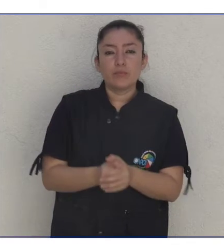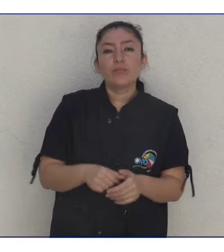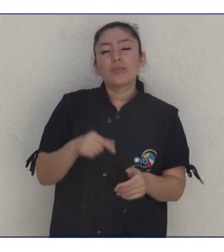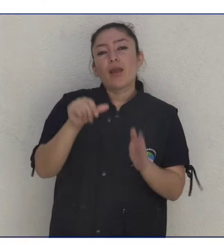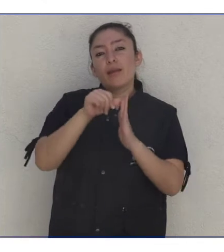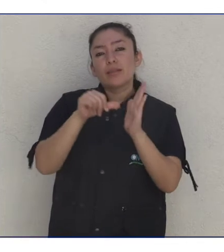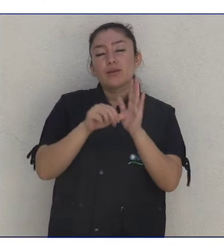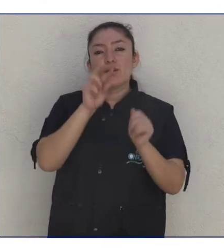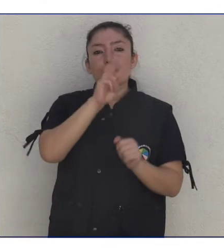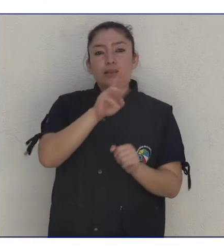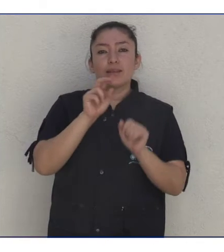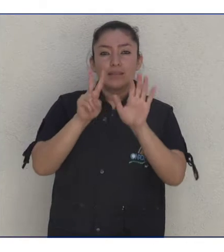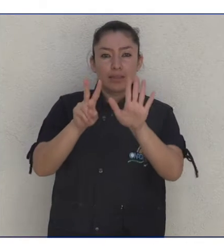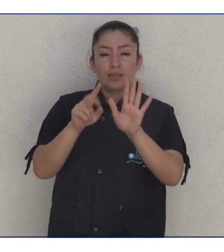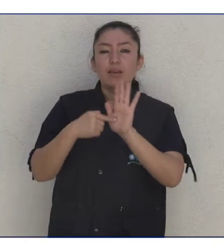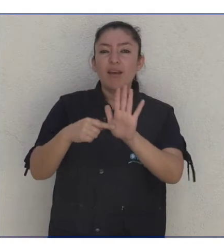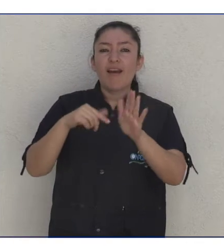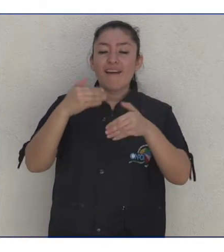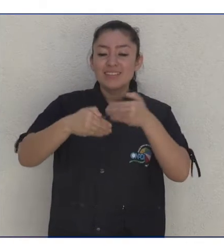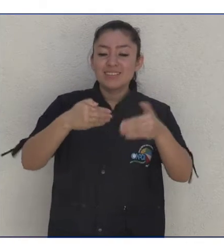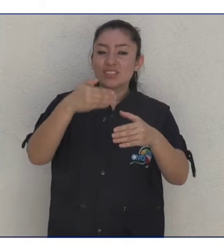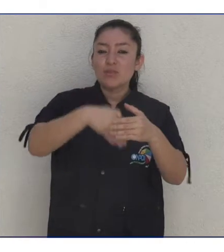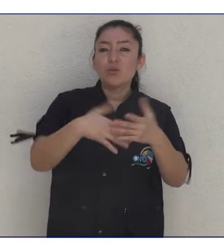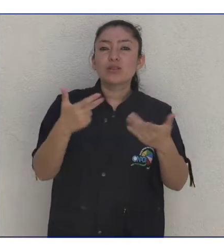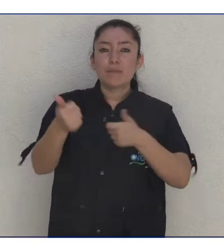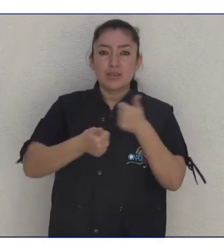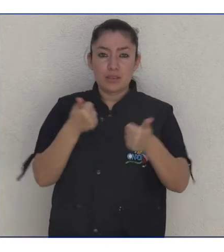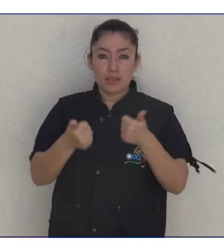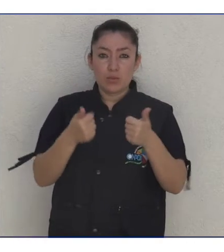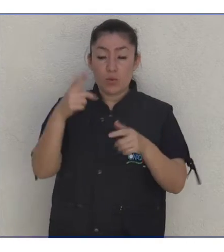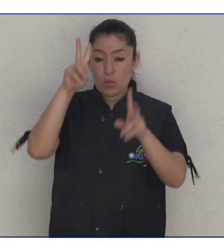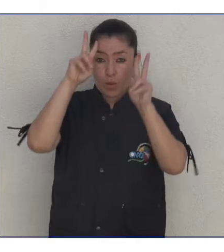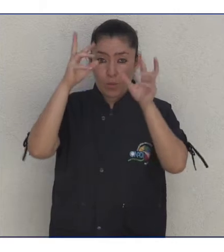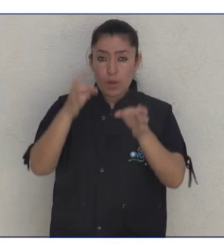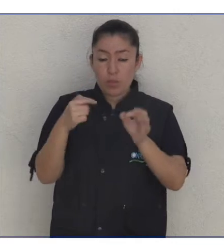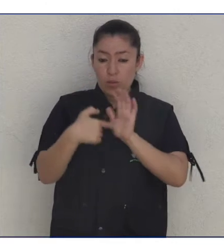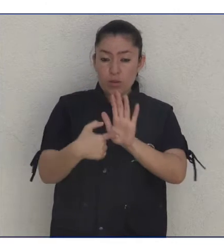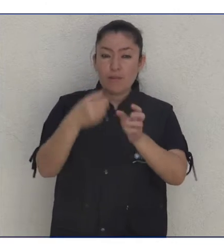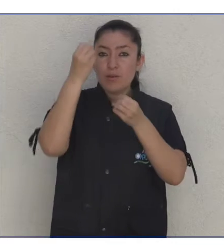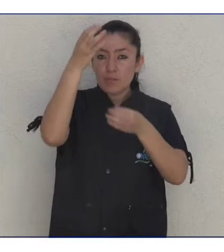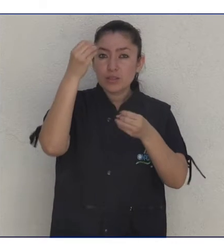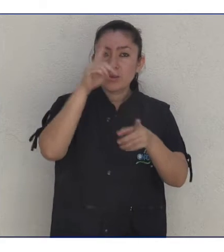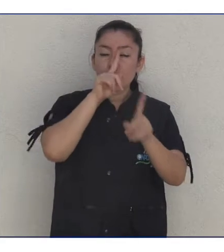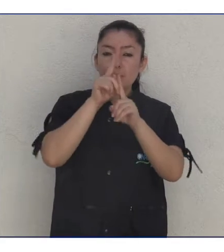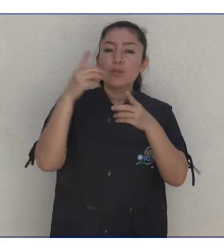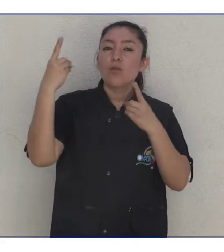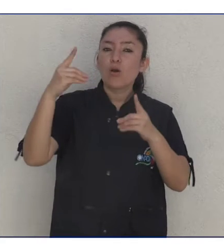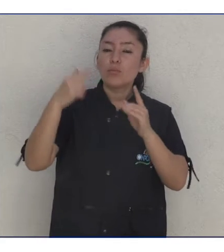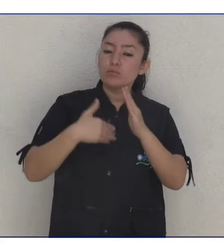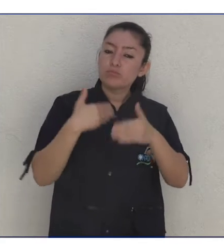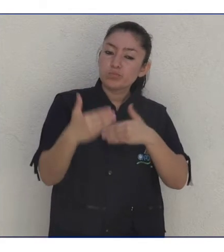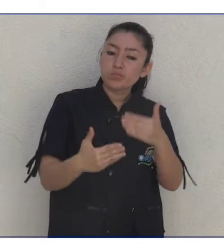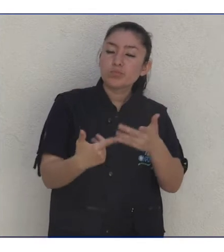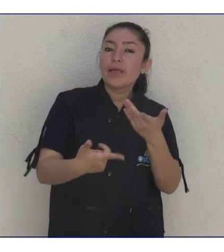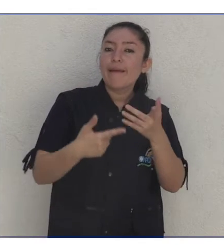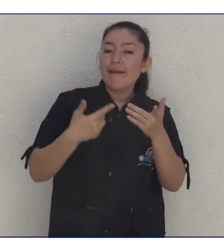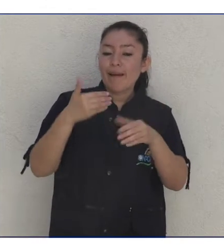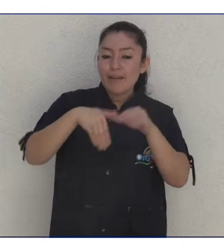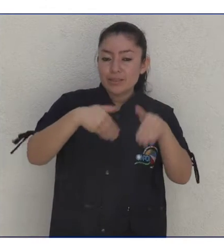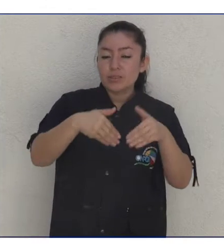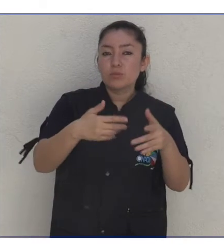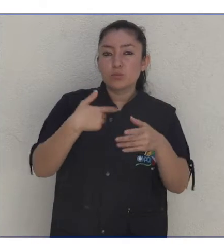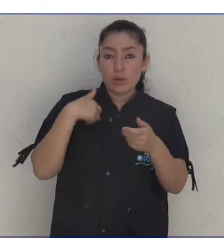Artículo 37. Archivos administrativos. Con relación a la información, documentos y expedientes que formen parte de los